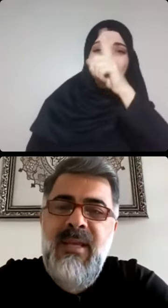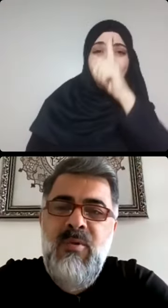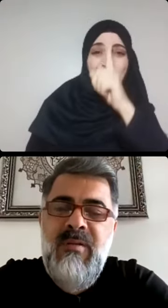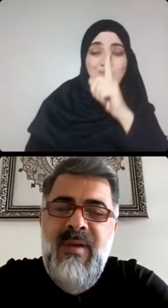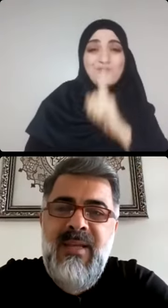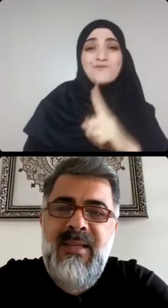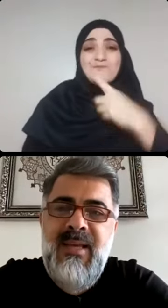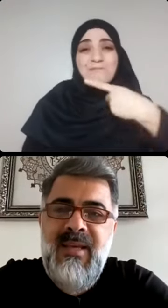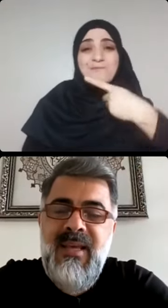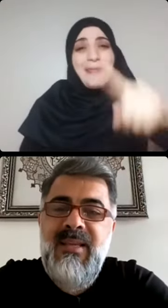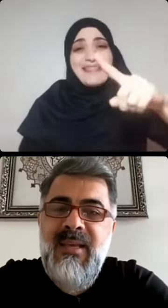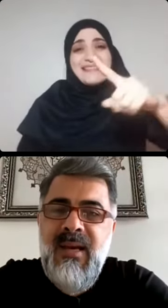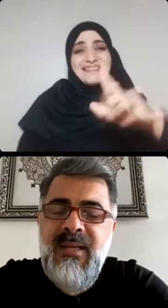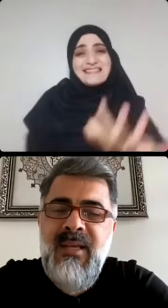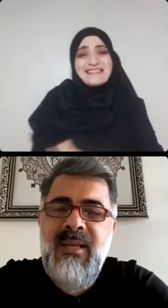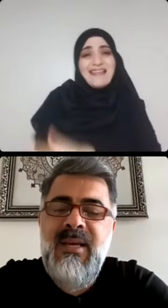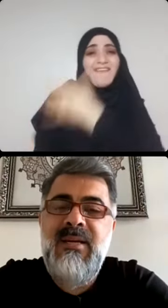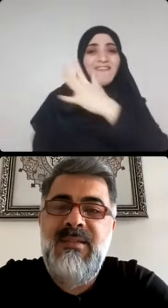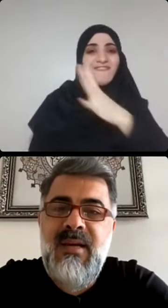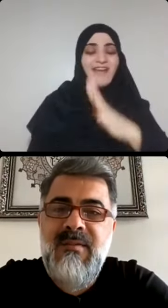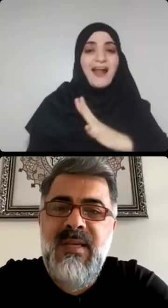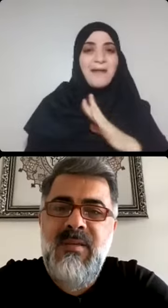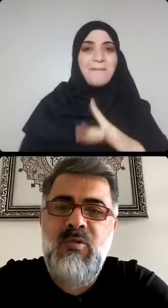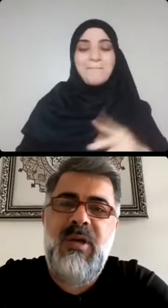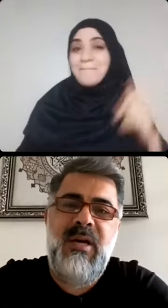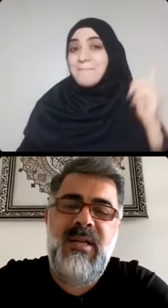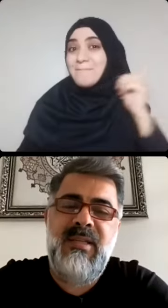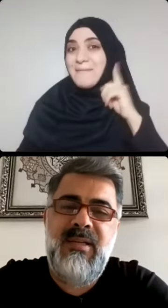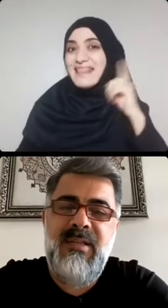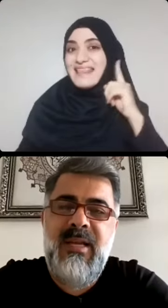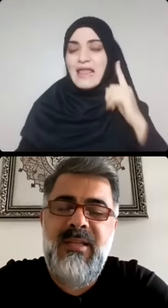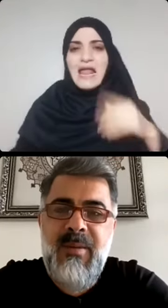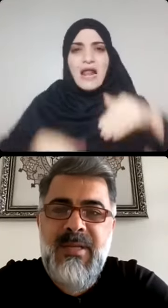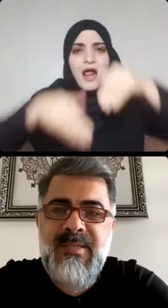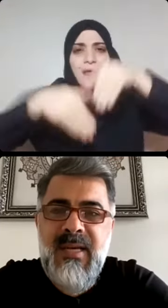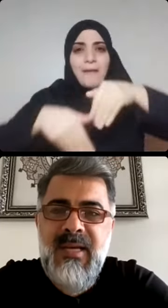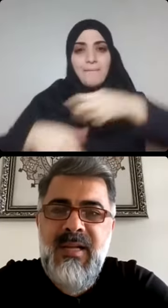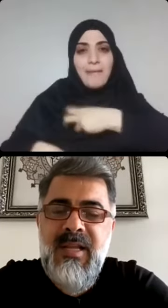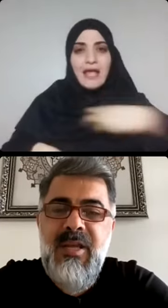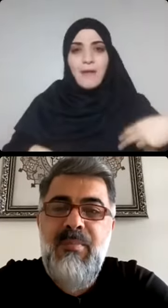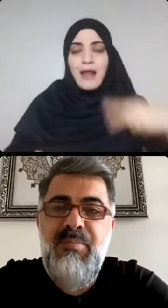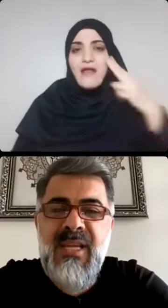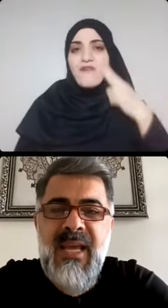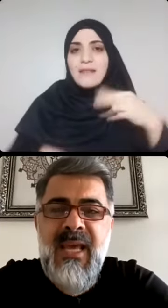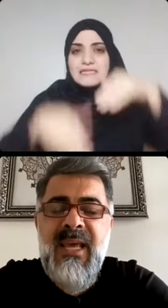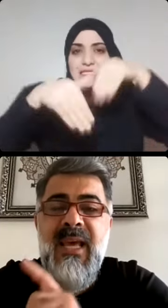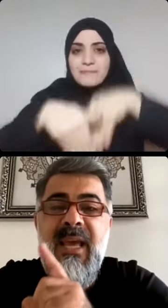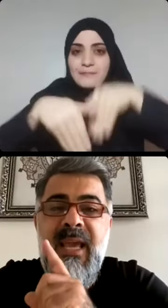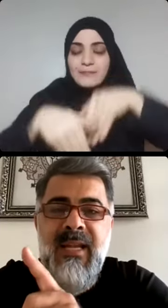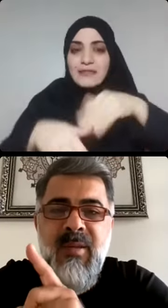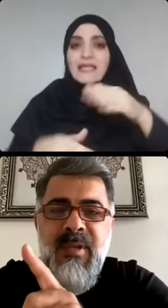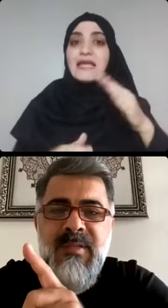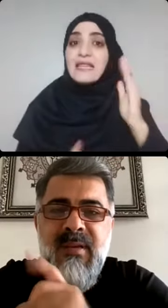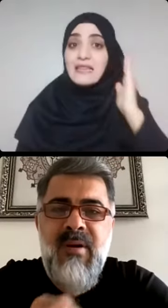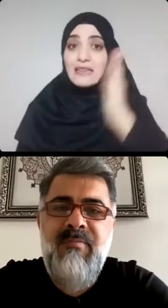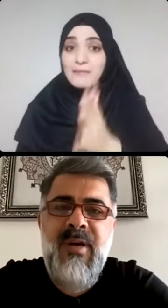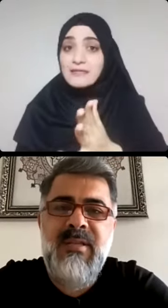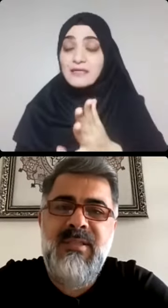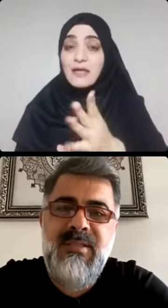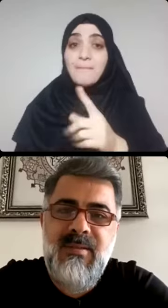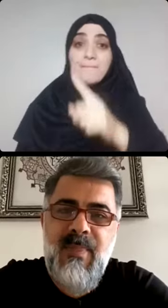Medine-i Münevvere'de yani Ravza-i Mutahhara'da kılınan namaza bire 50.000